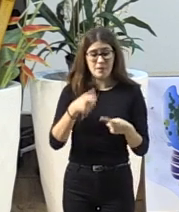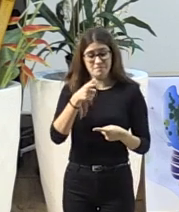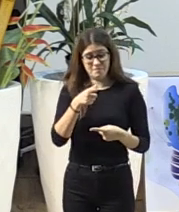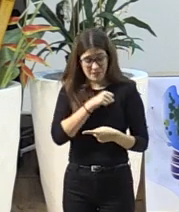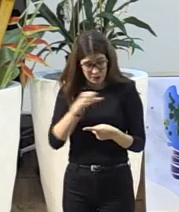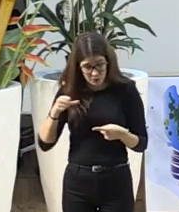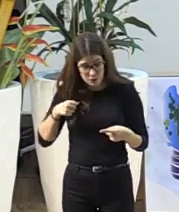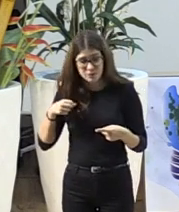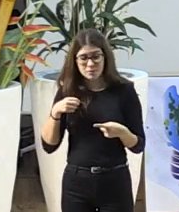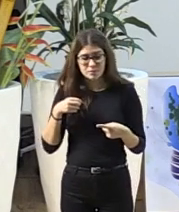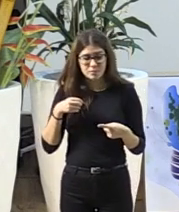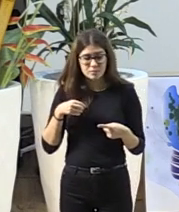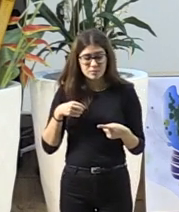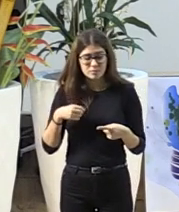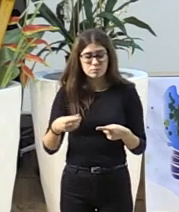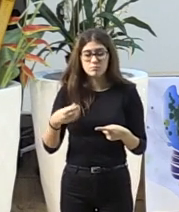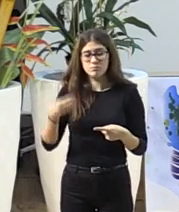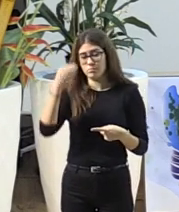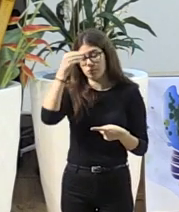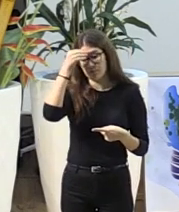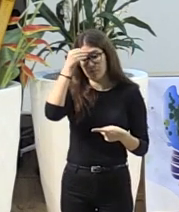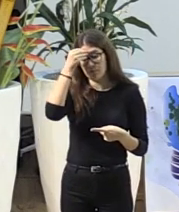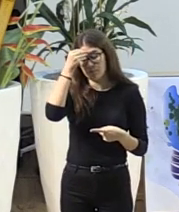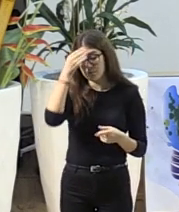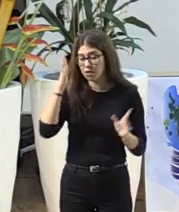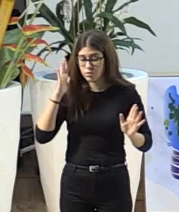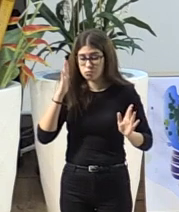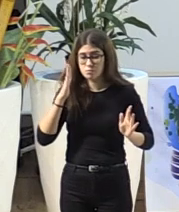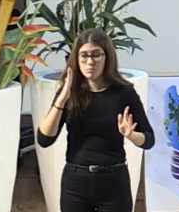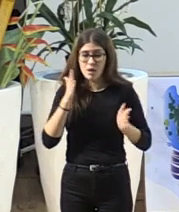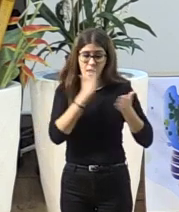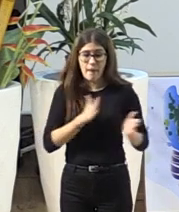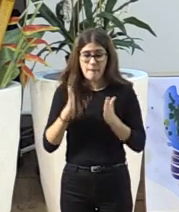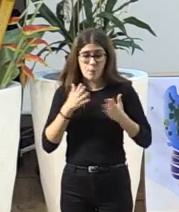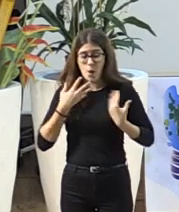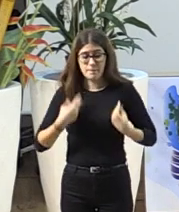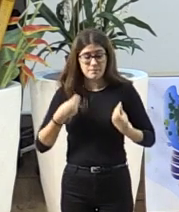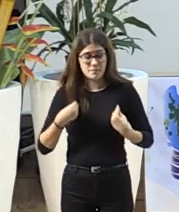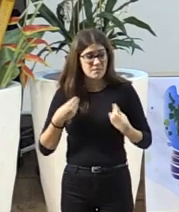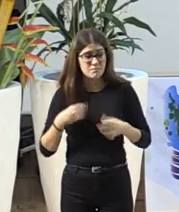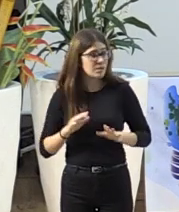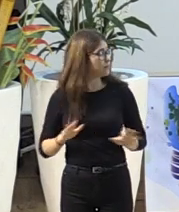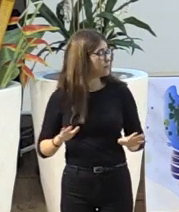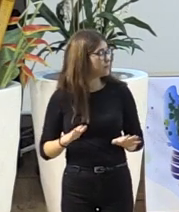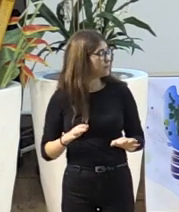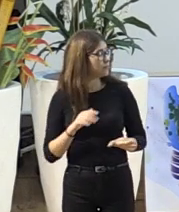personalmente me encuentro en la misma condición, sin parangón, por